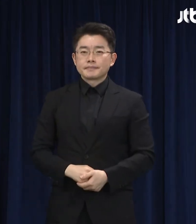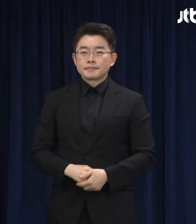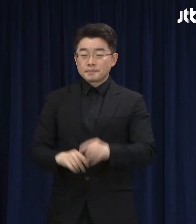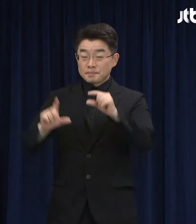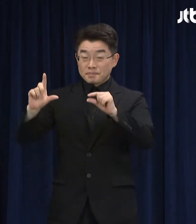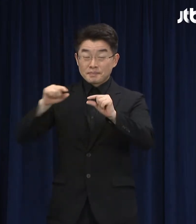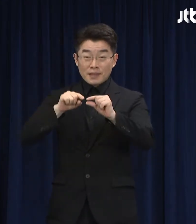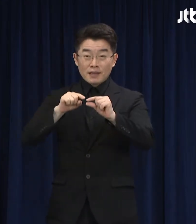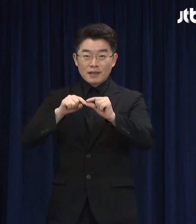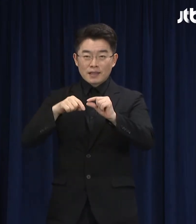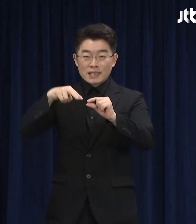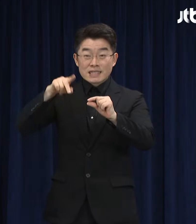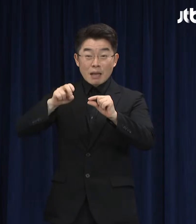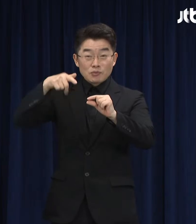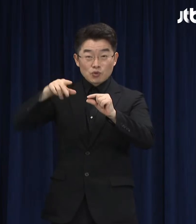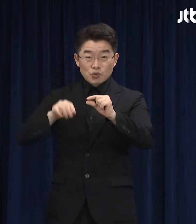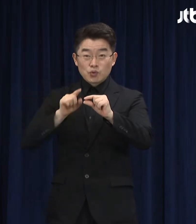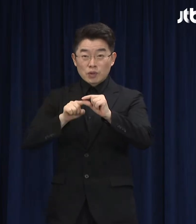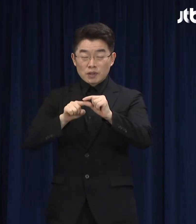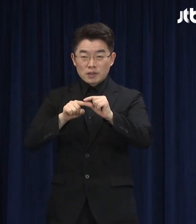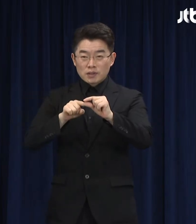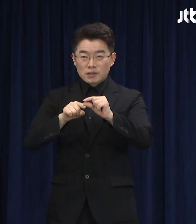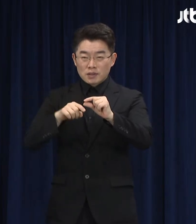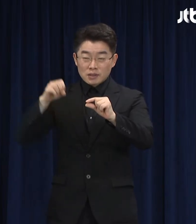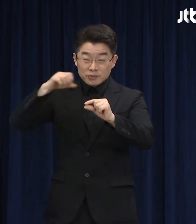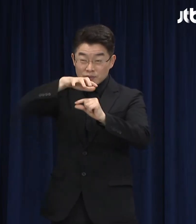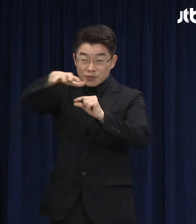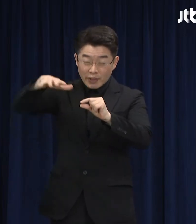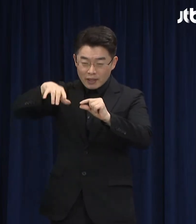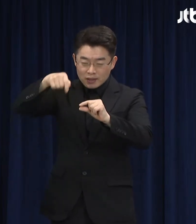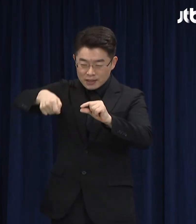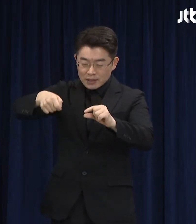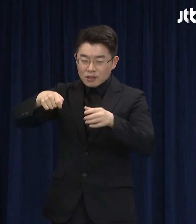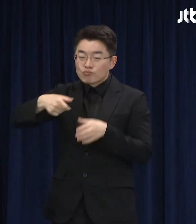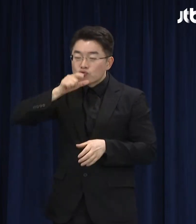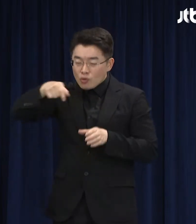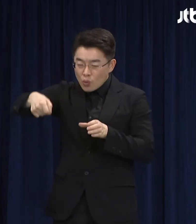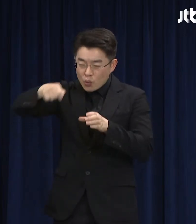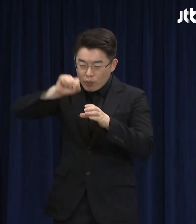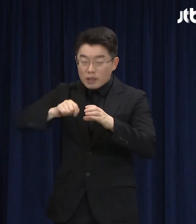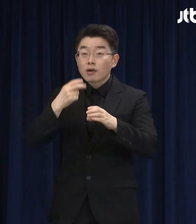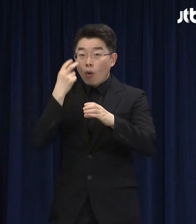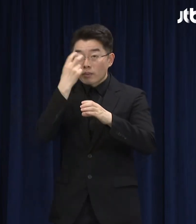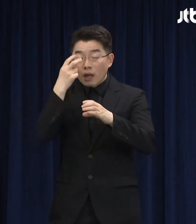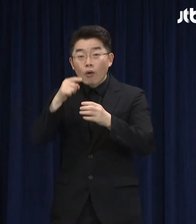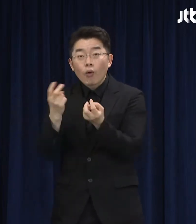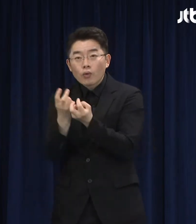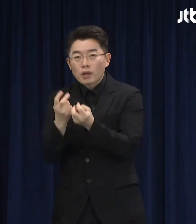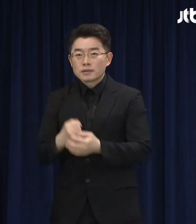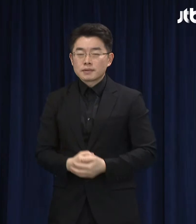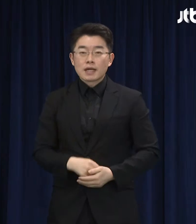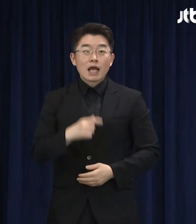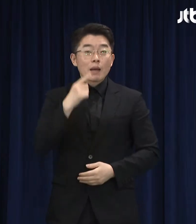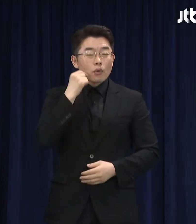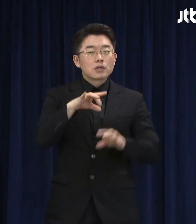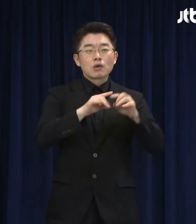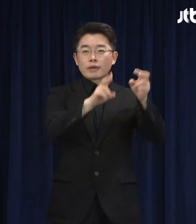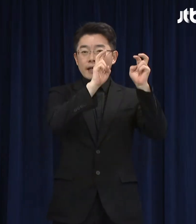삼중수소에 대한 시료 채취는 동경전력의 이제 시료 채취 지점과 주기에 대한